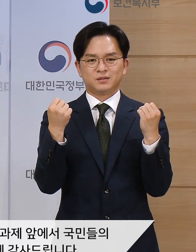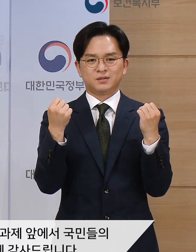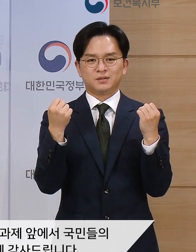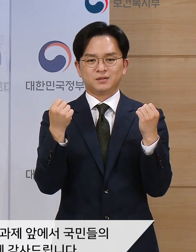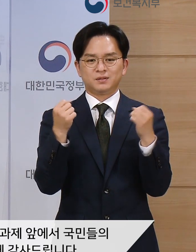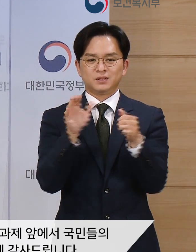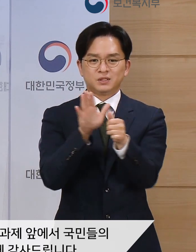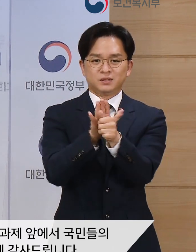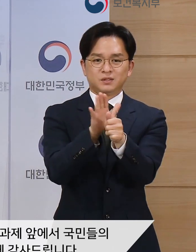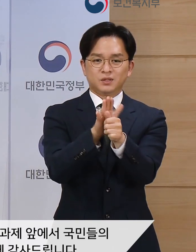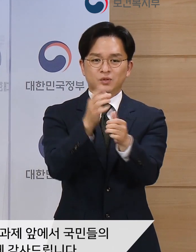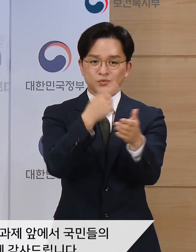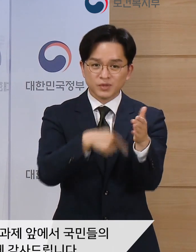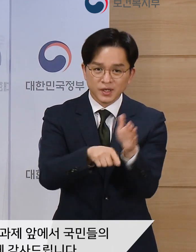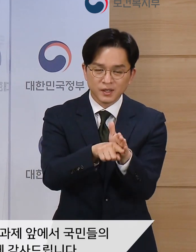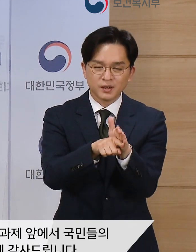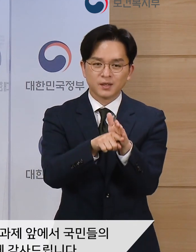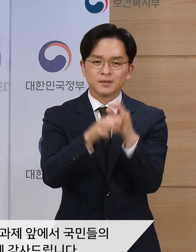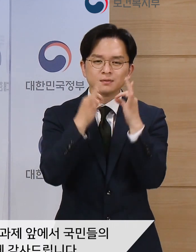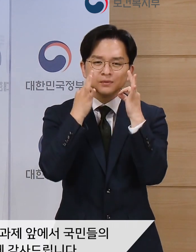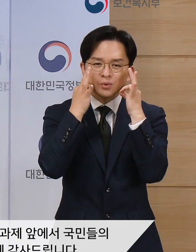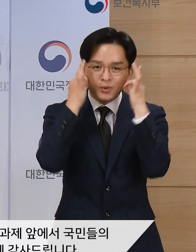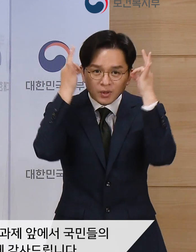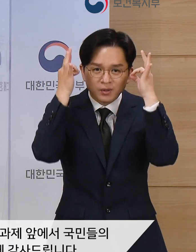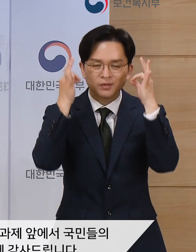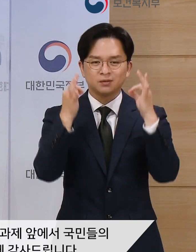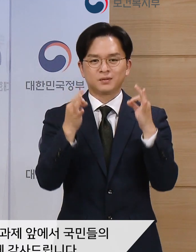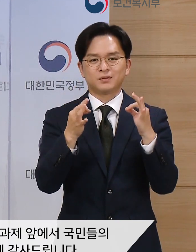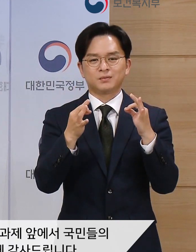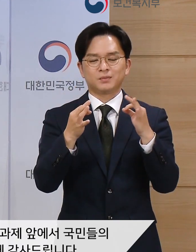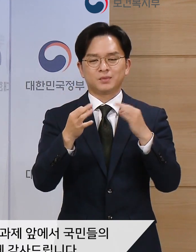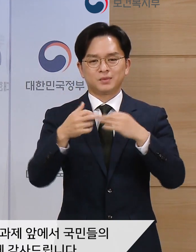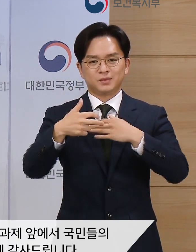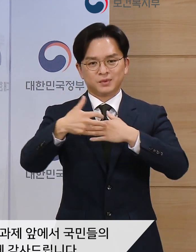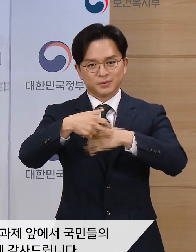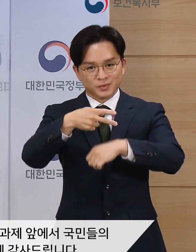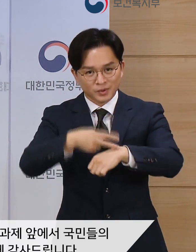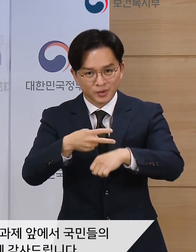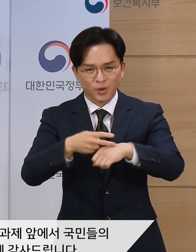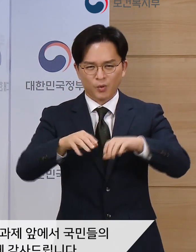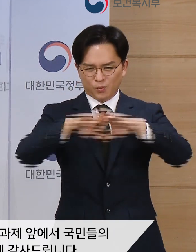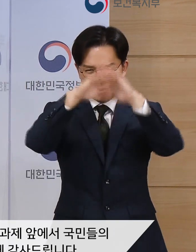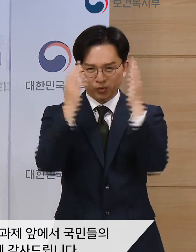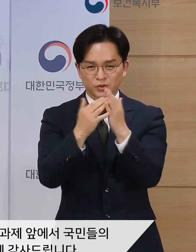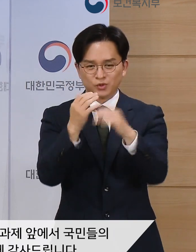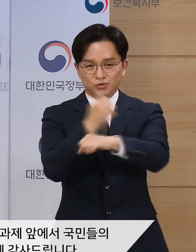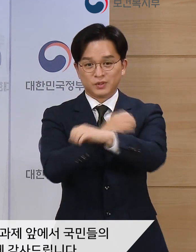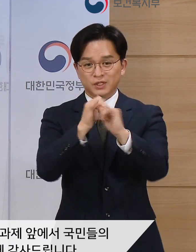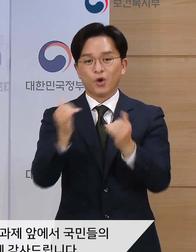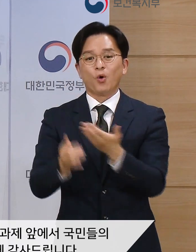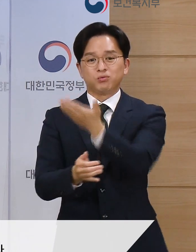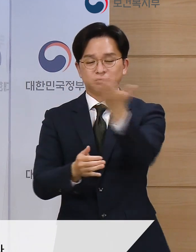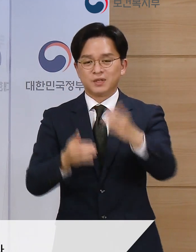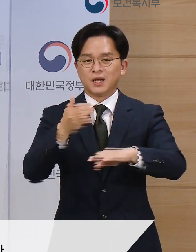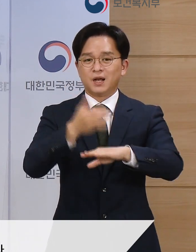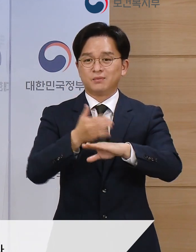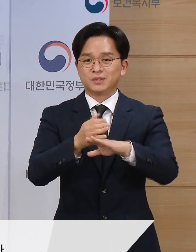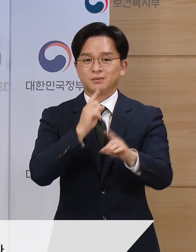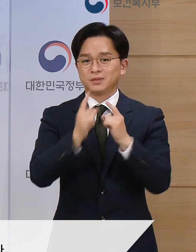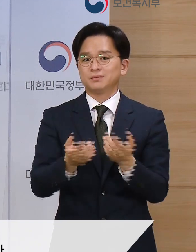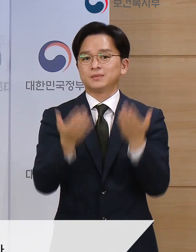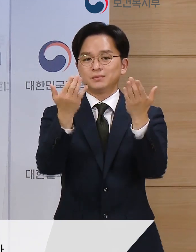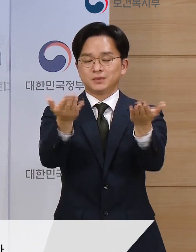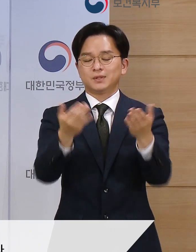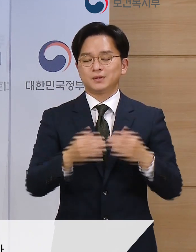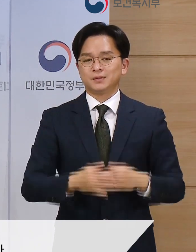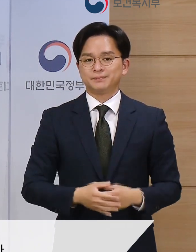국민들의 정신건강을 지키기 위해 헌신하시고 계시는 모든 분들께 감사드립니다. 정부는